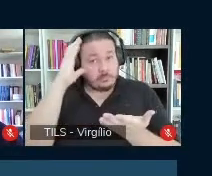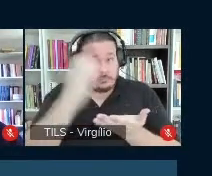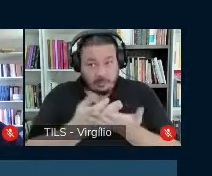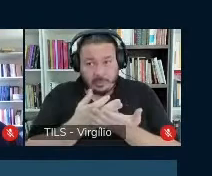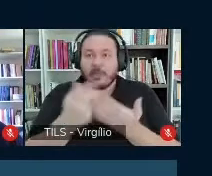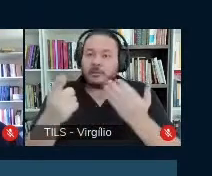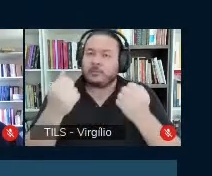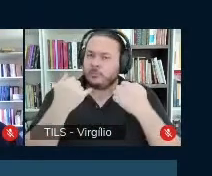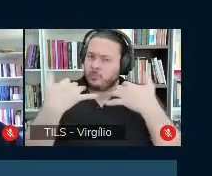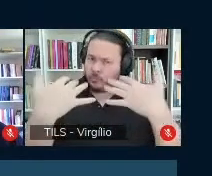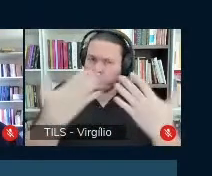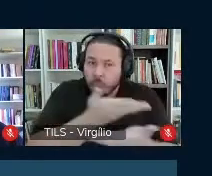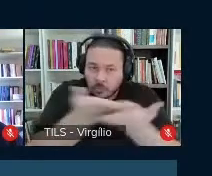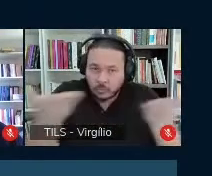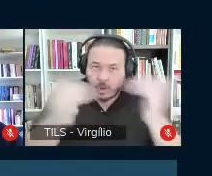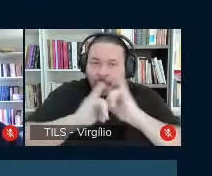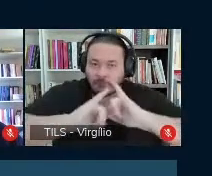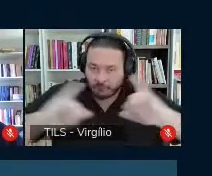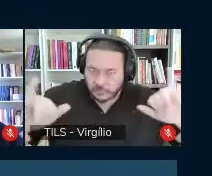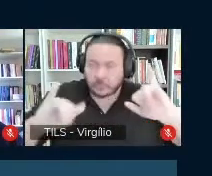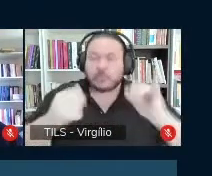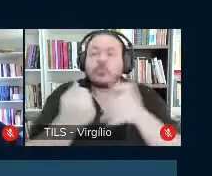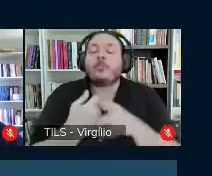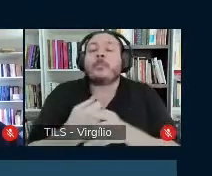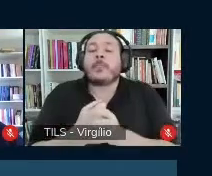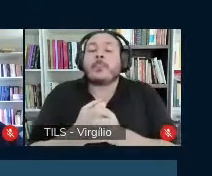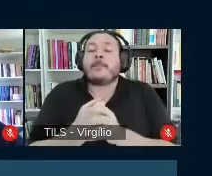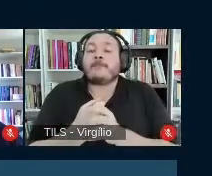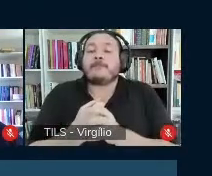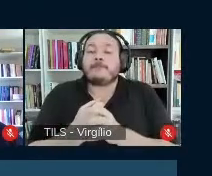todo também saber, é apresentada